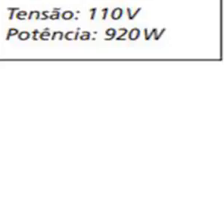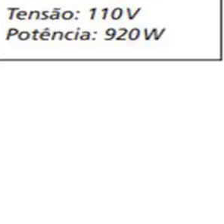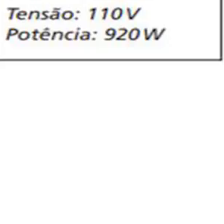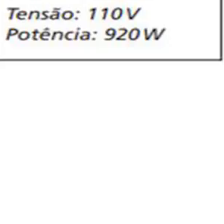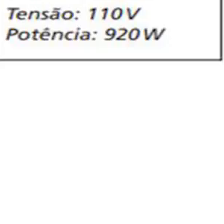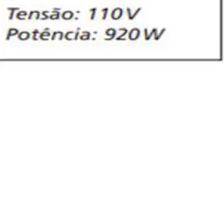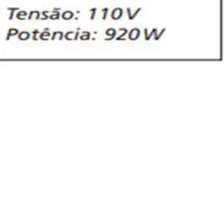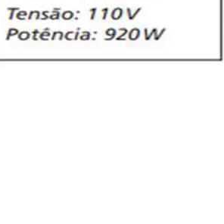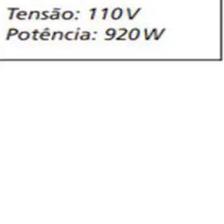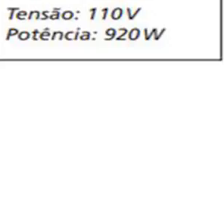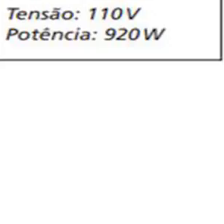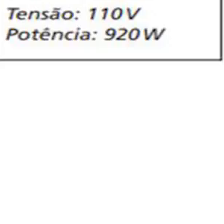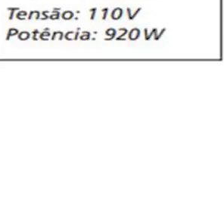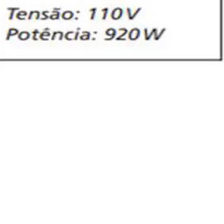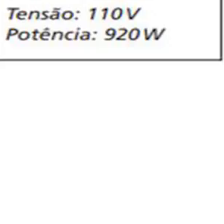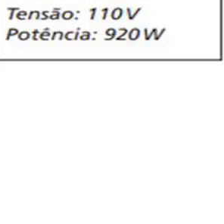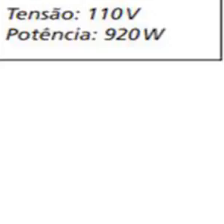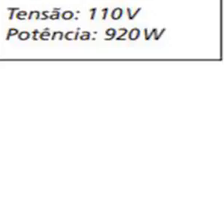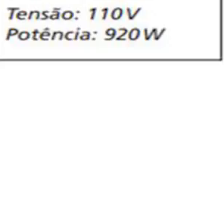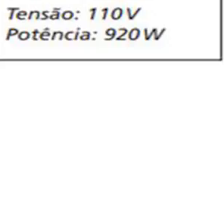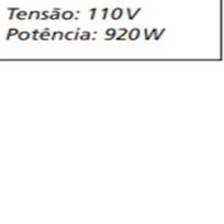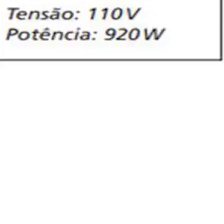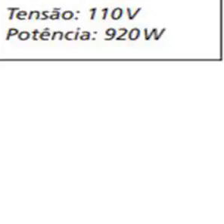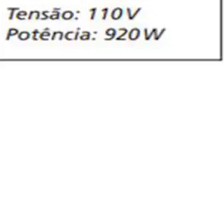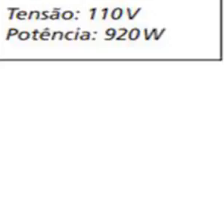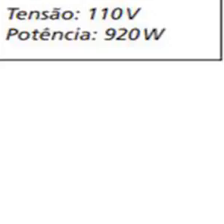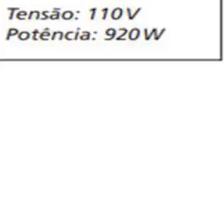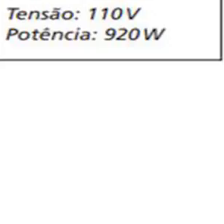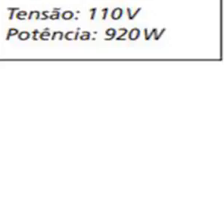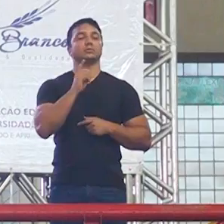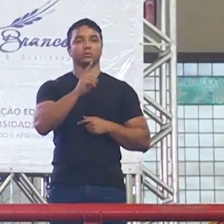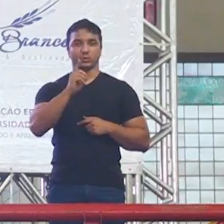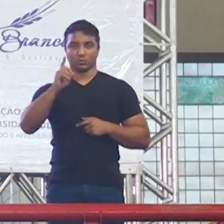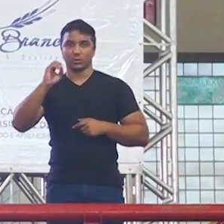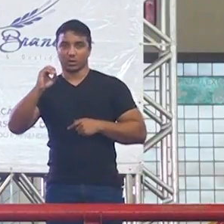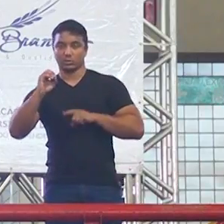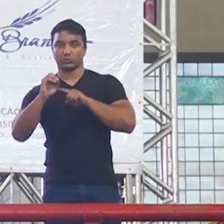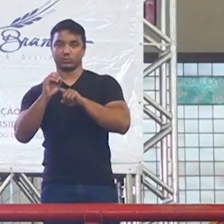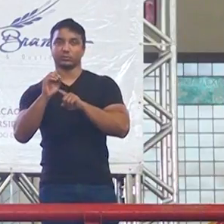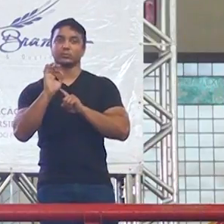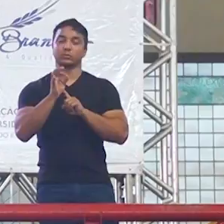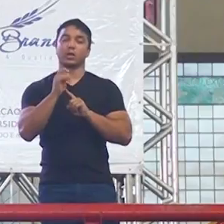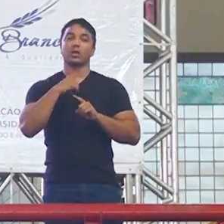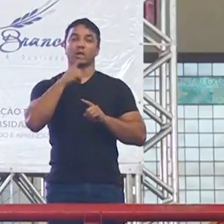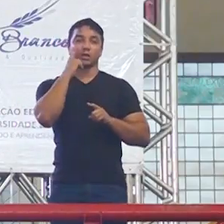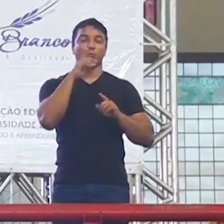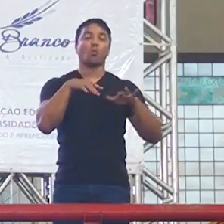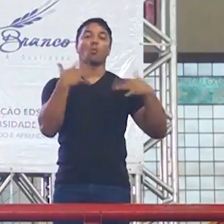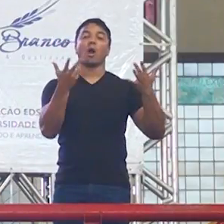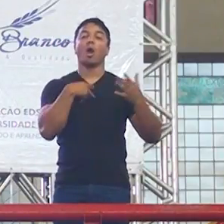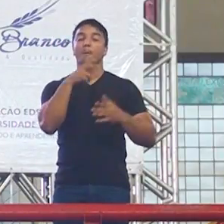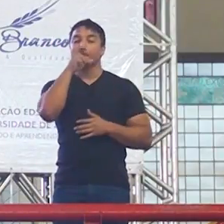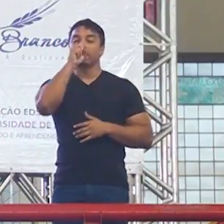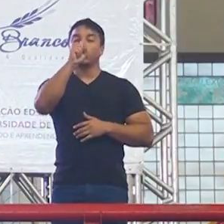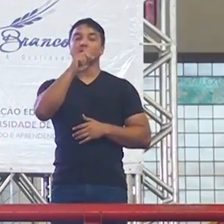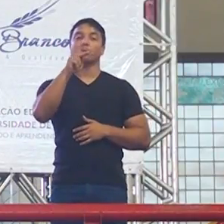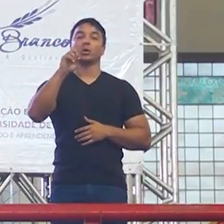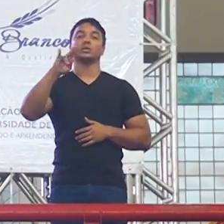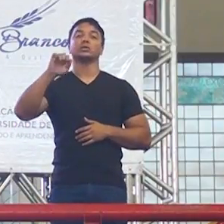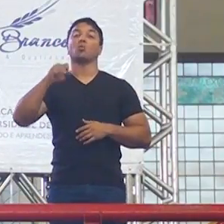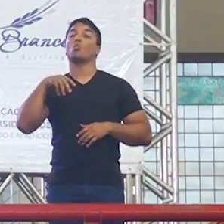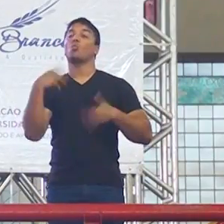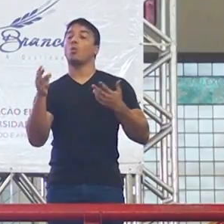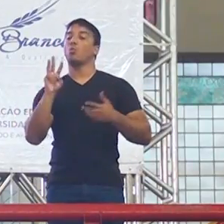Falem forte. Não escutei. Qual dos dois aparelhos tem maior potência, tem maior